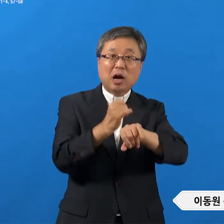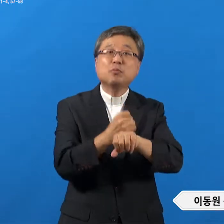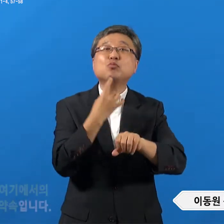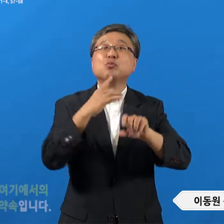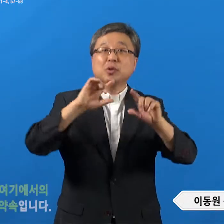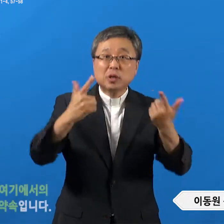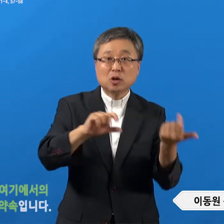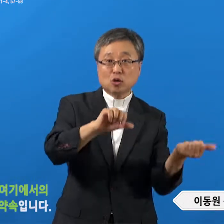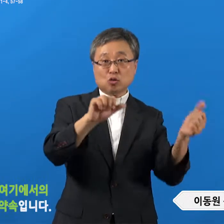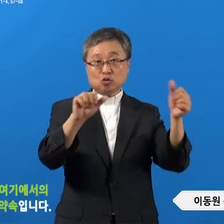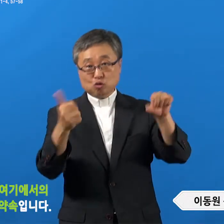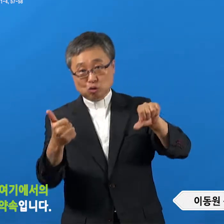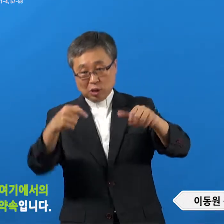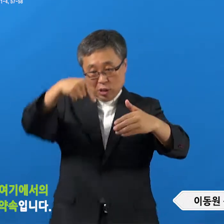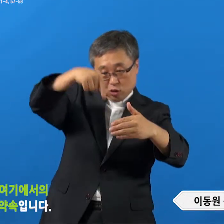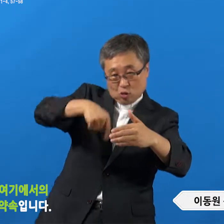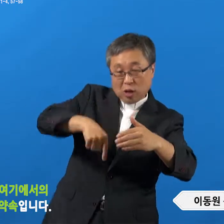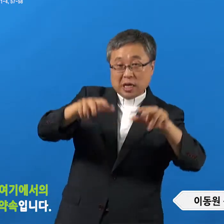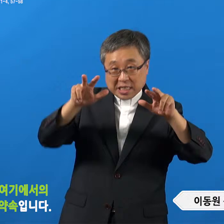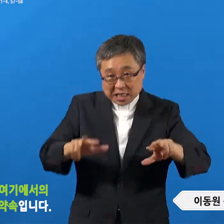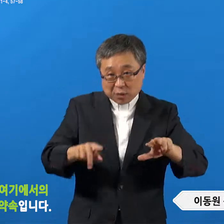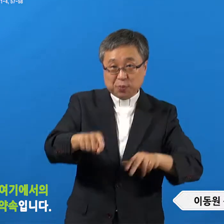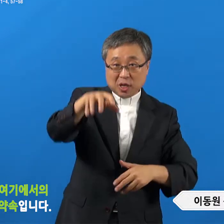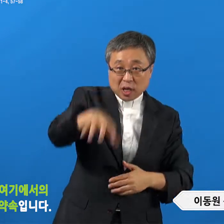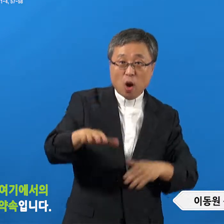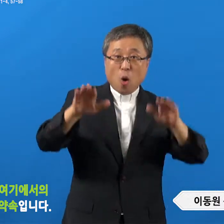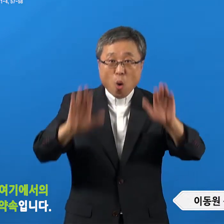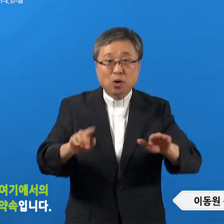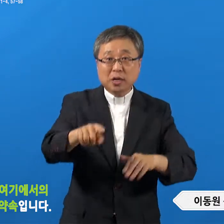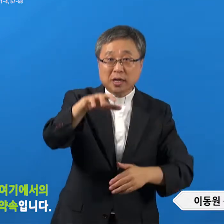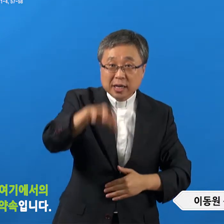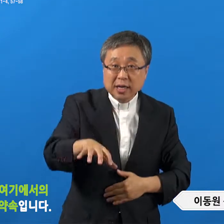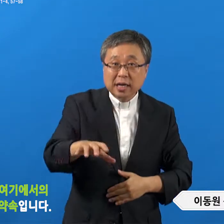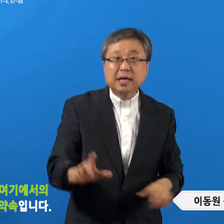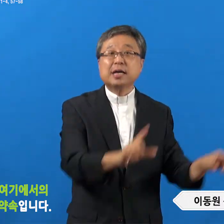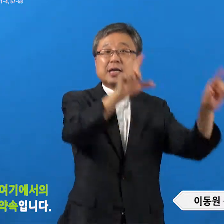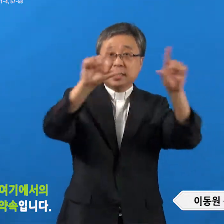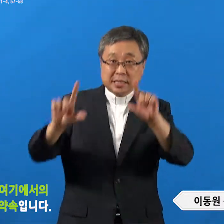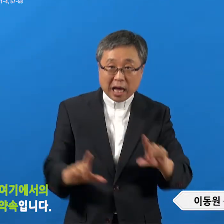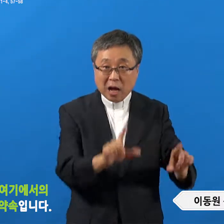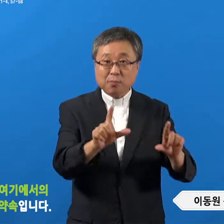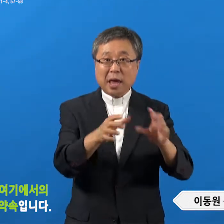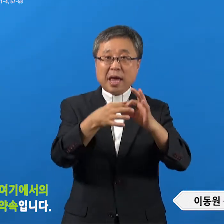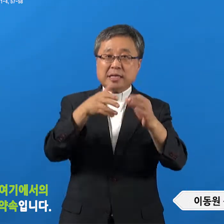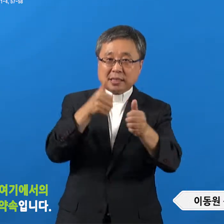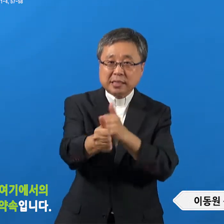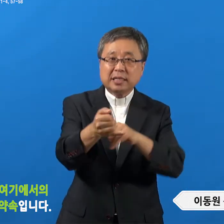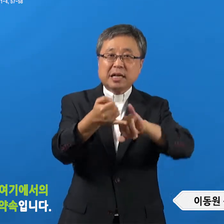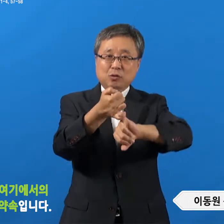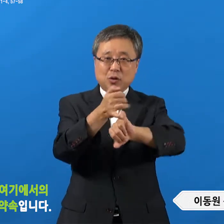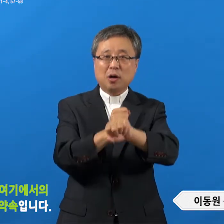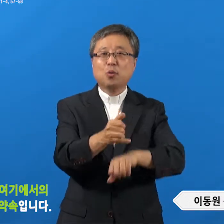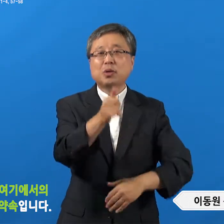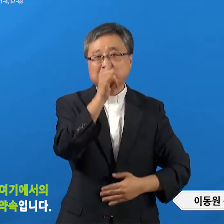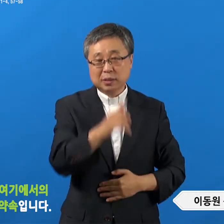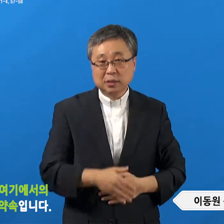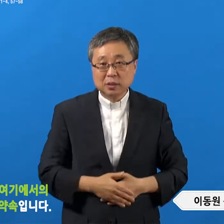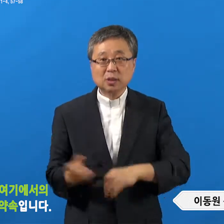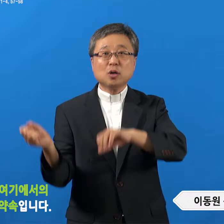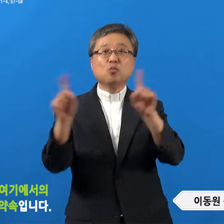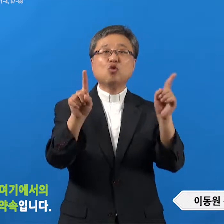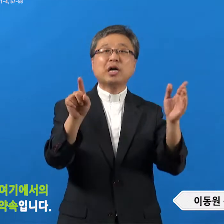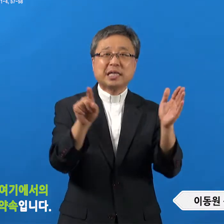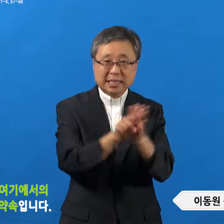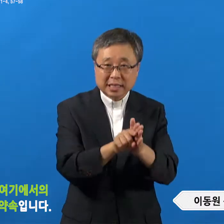아니라 죽음 이편, 지금 여기, 오늘 여기에서의 삶의 승리를 또한 약속하고 있습니다.